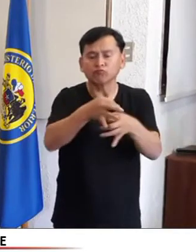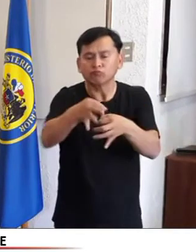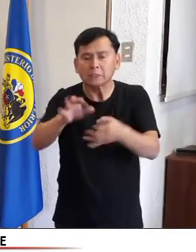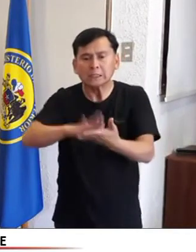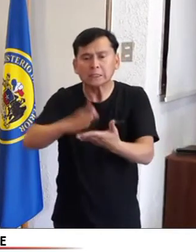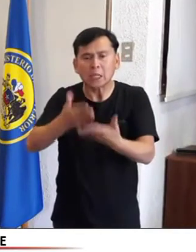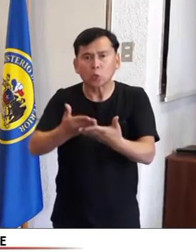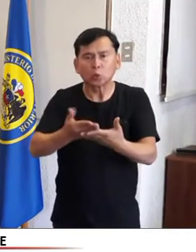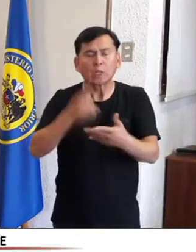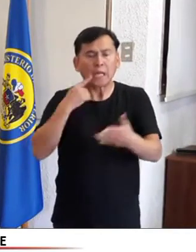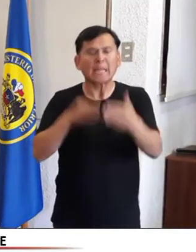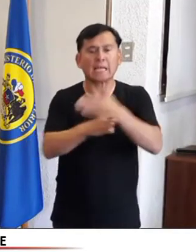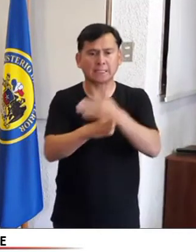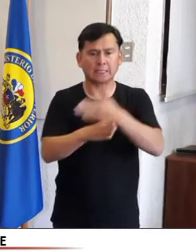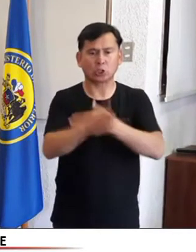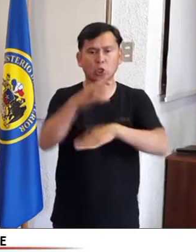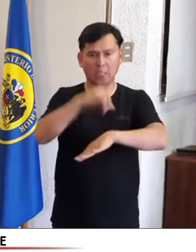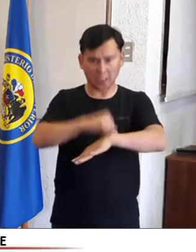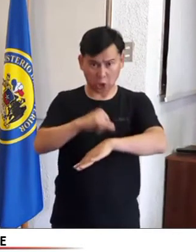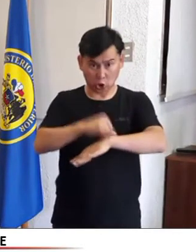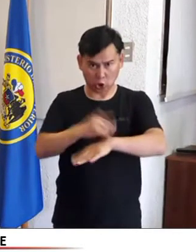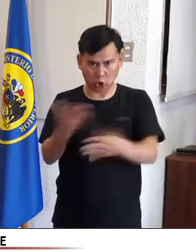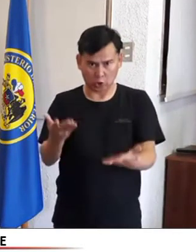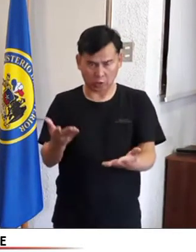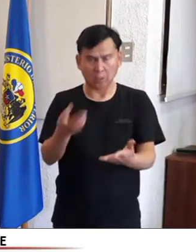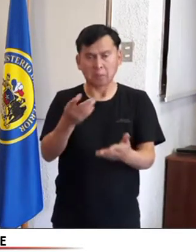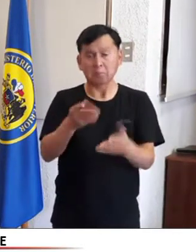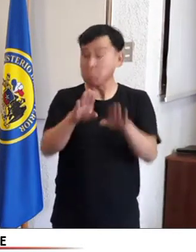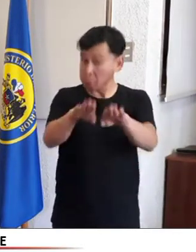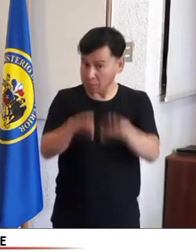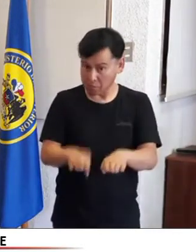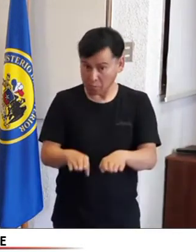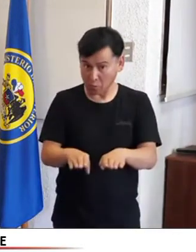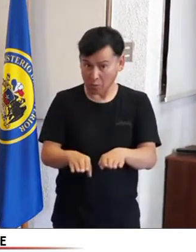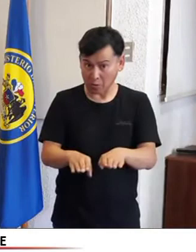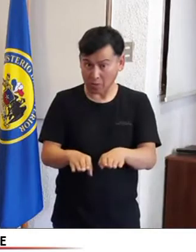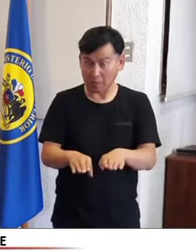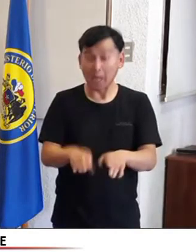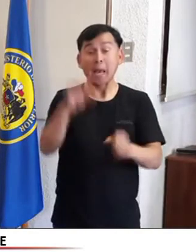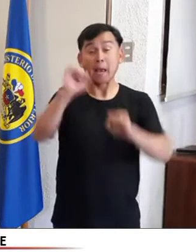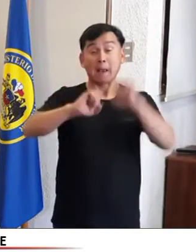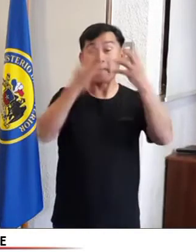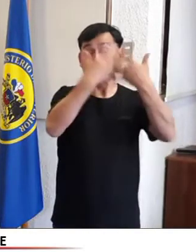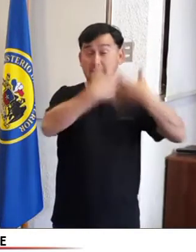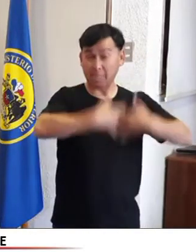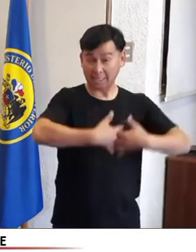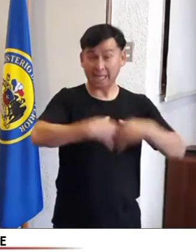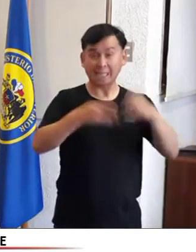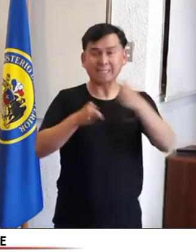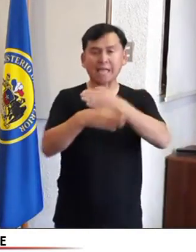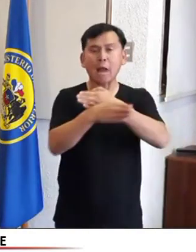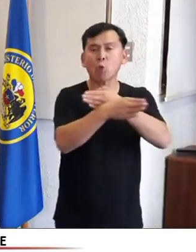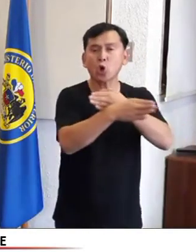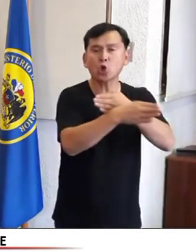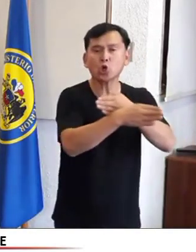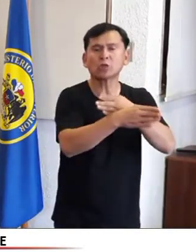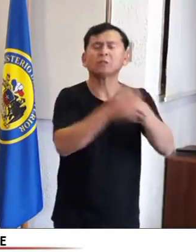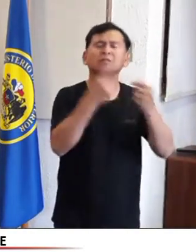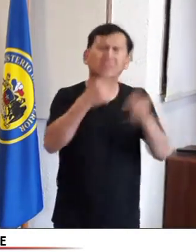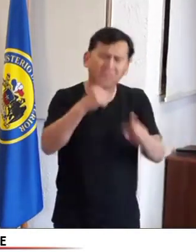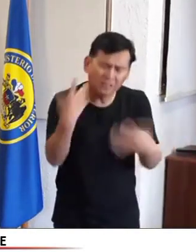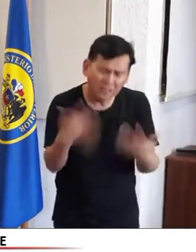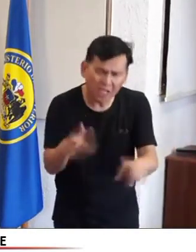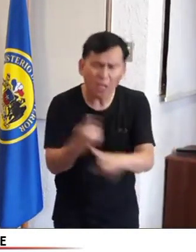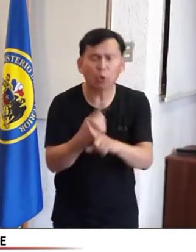de acceso a la región. Asimismo, las empresas salmoneras que traen gente, hemos